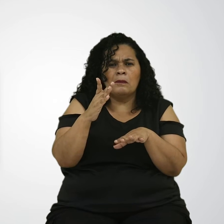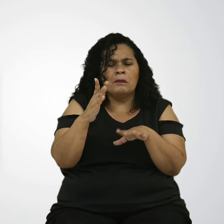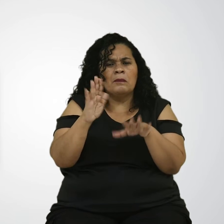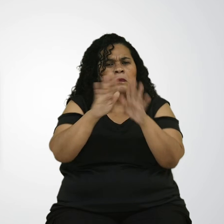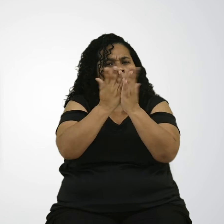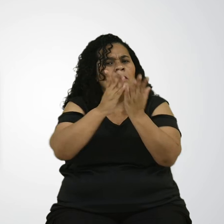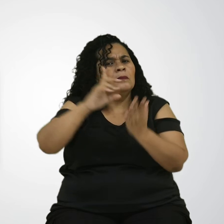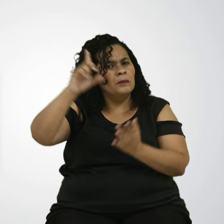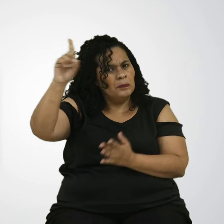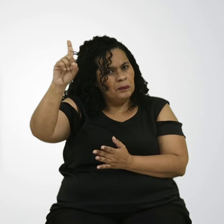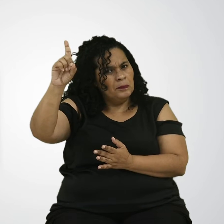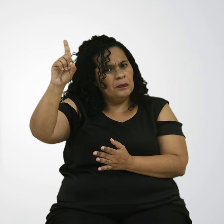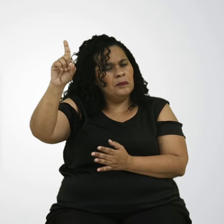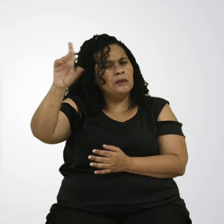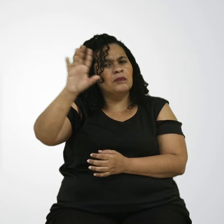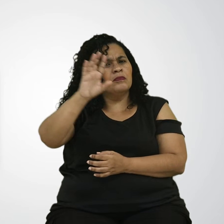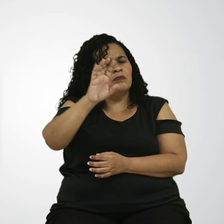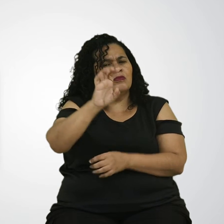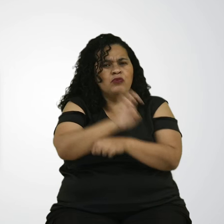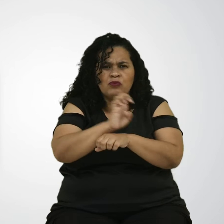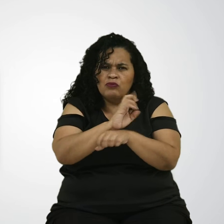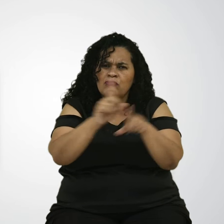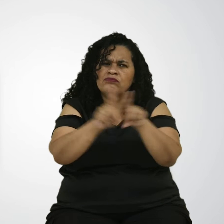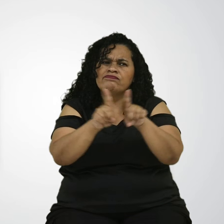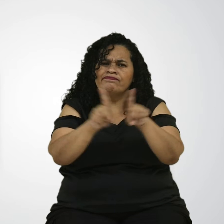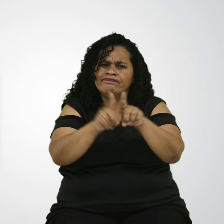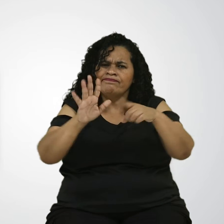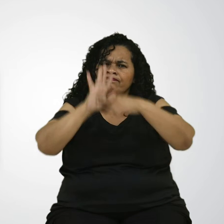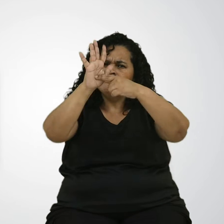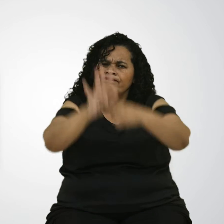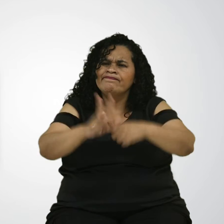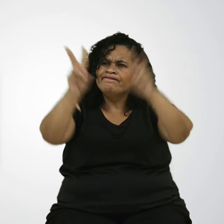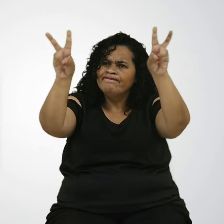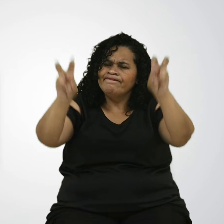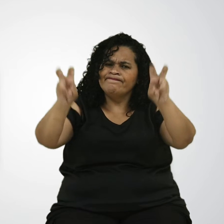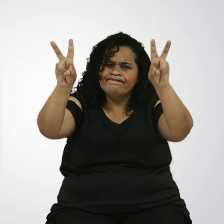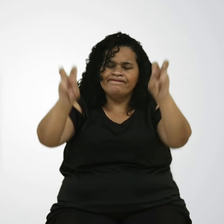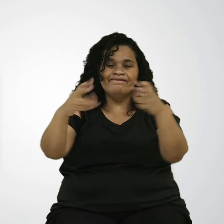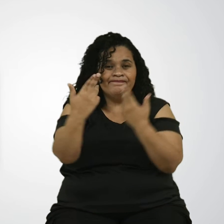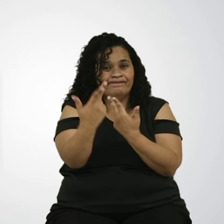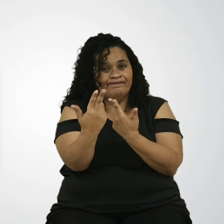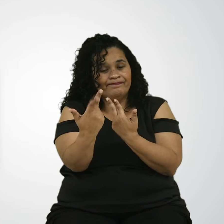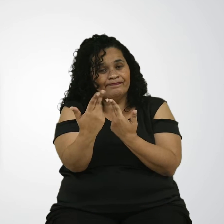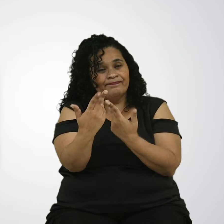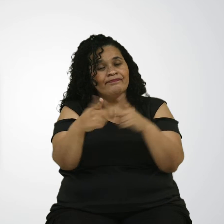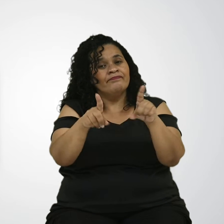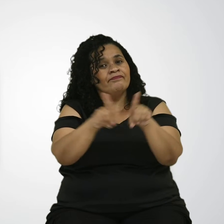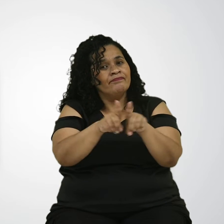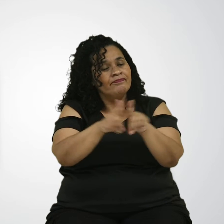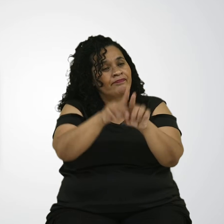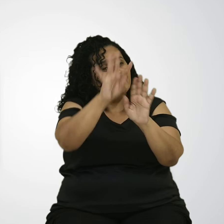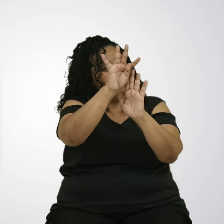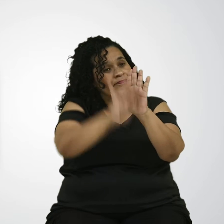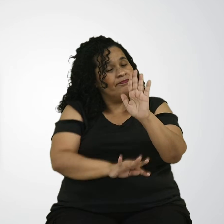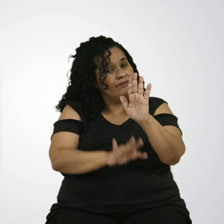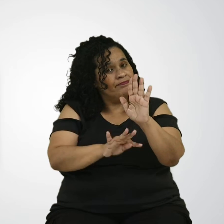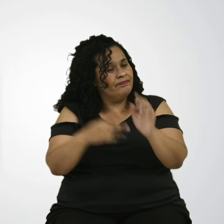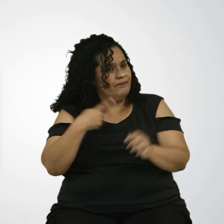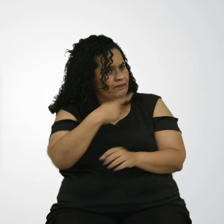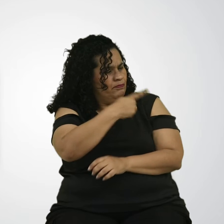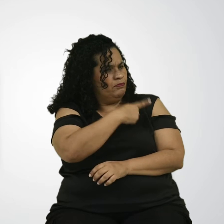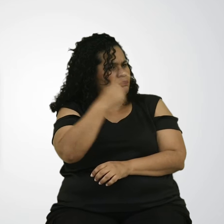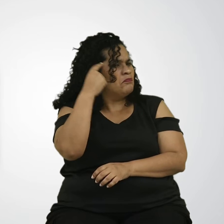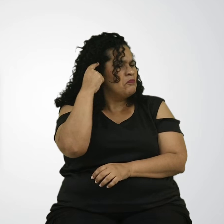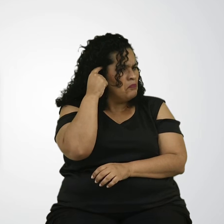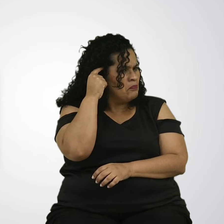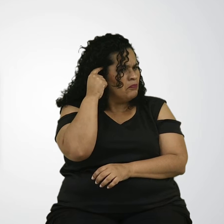também em Efésios, tratando da mesma questão, e, por incrível que pareça, um texto, pastor Kennedy, que tem